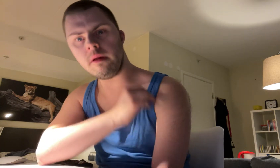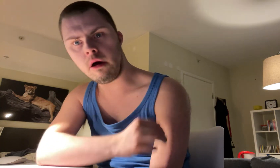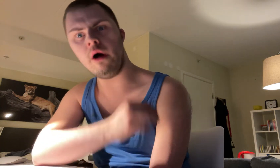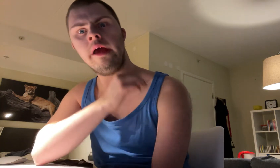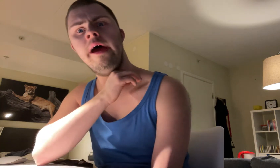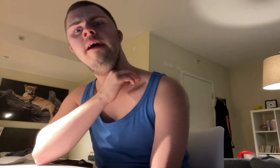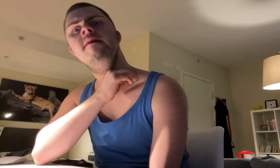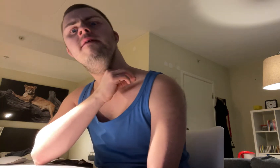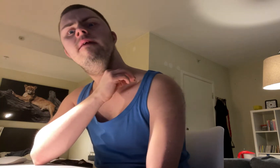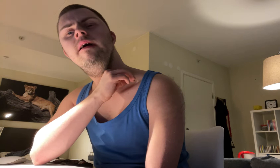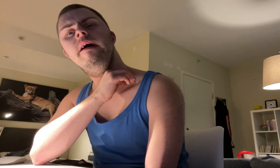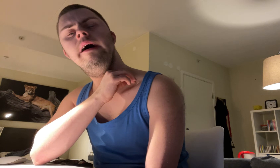kommentar